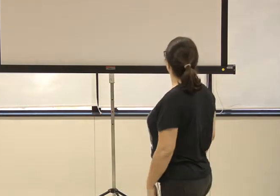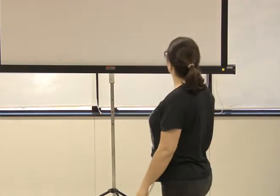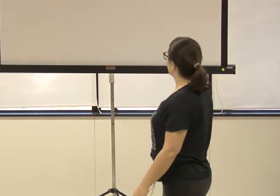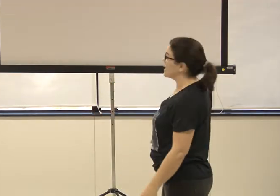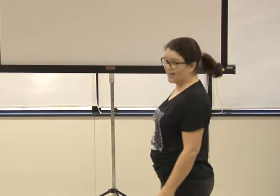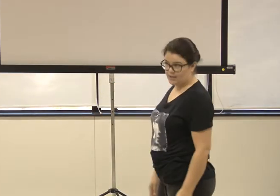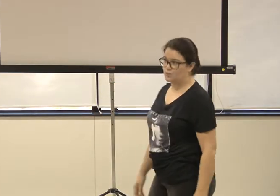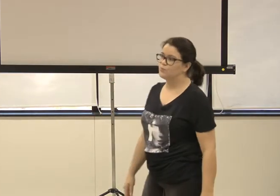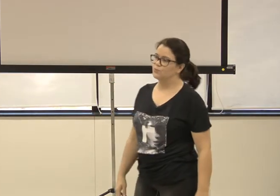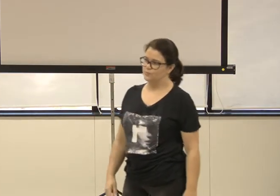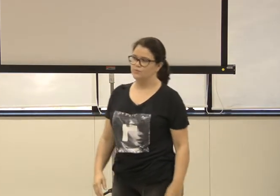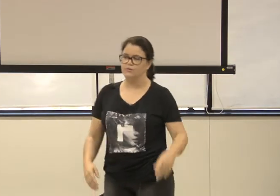Caiu.